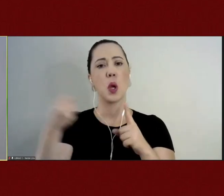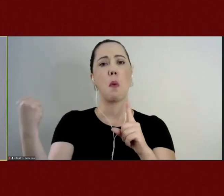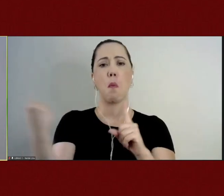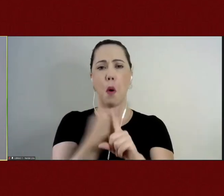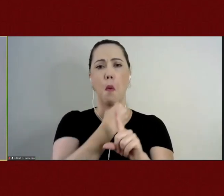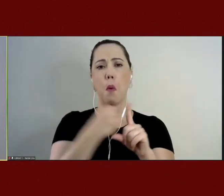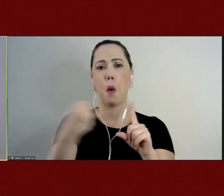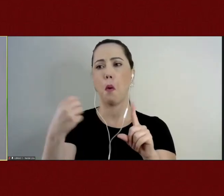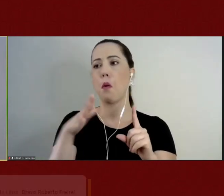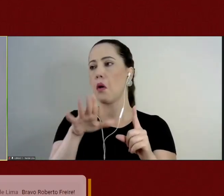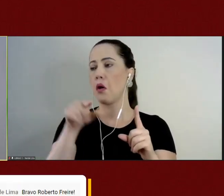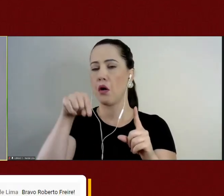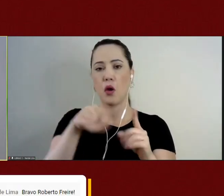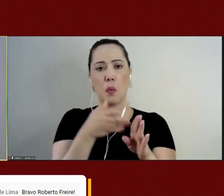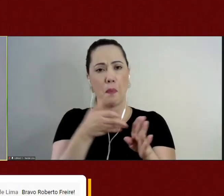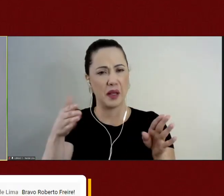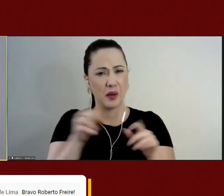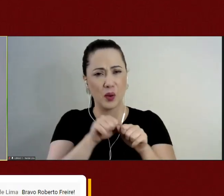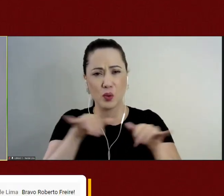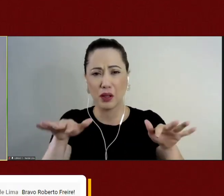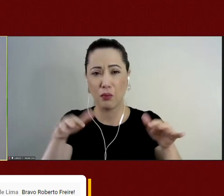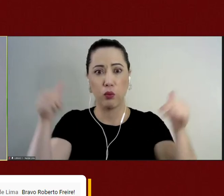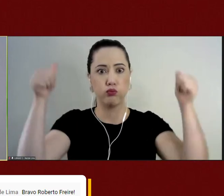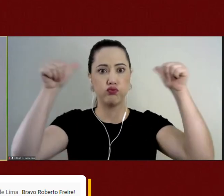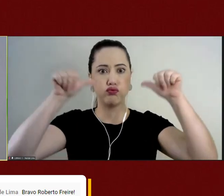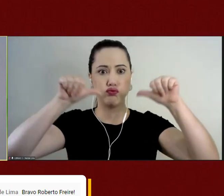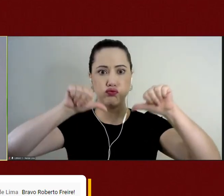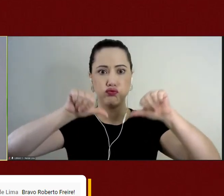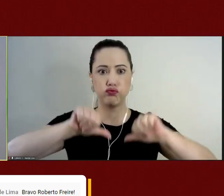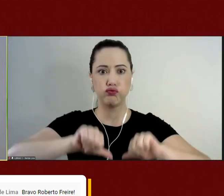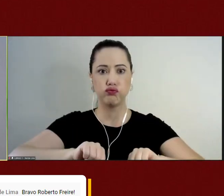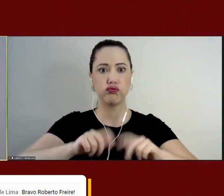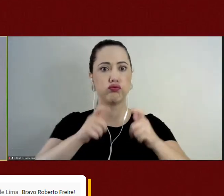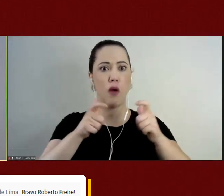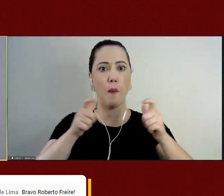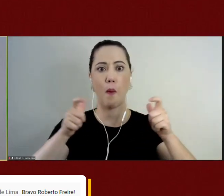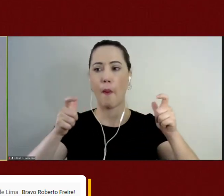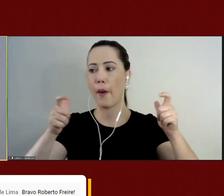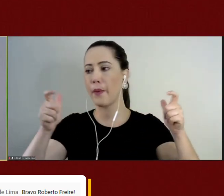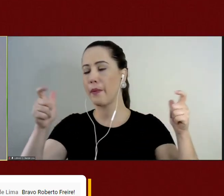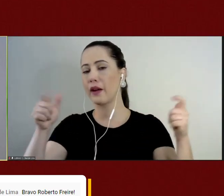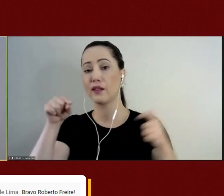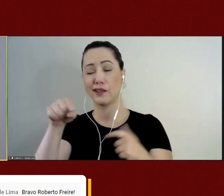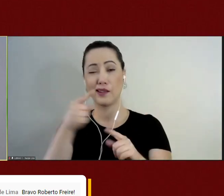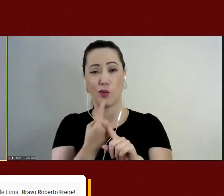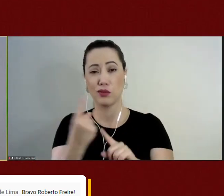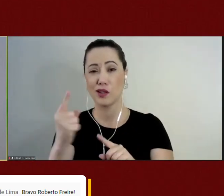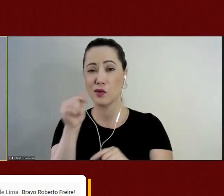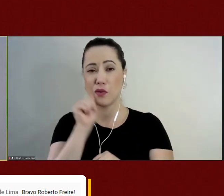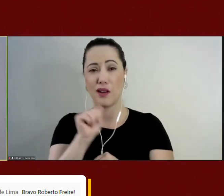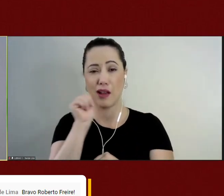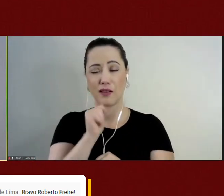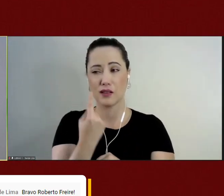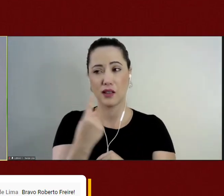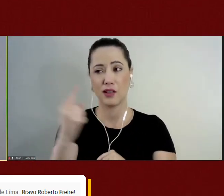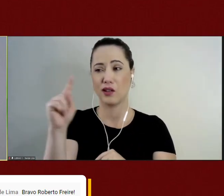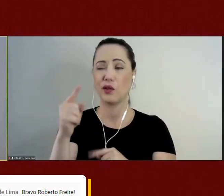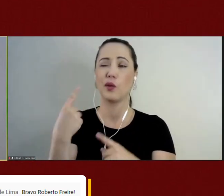a pandemia piorou enormemente. Então, os atendimentos naquele posto de saúde com relação à violência